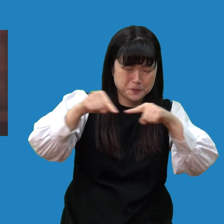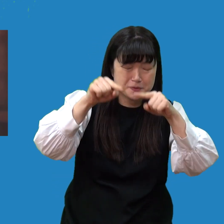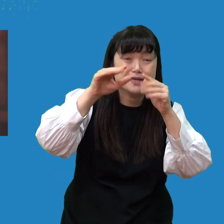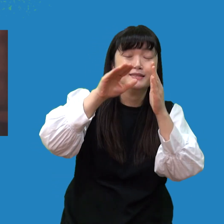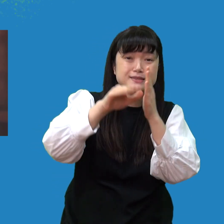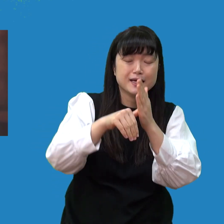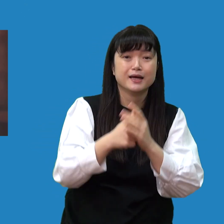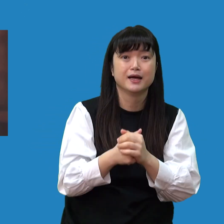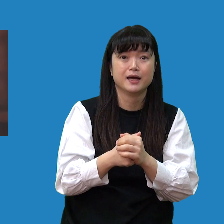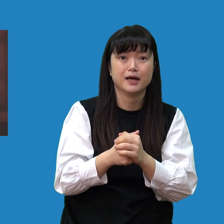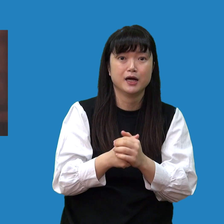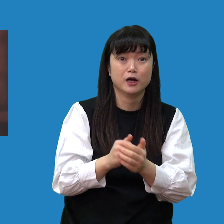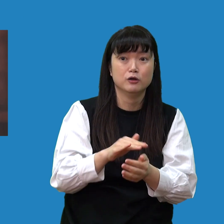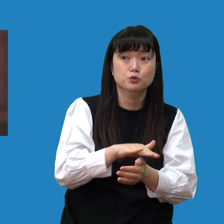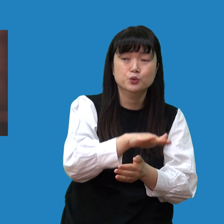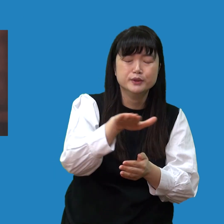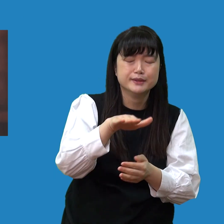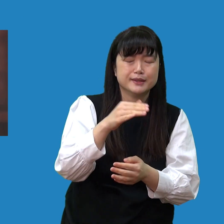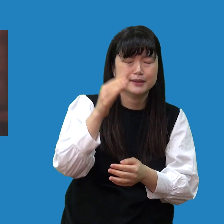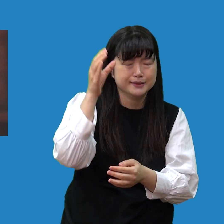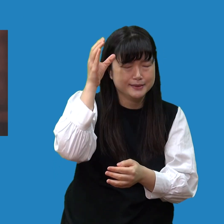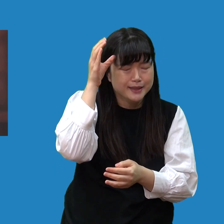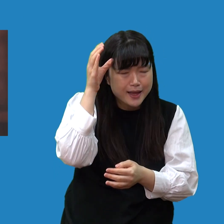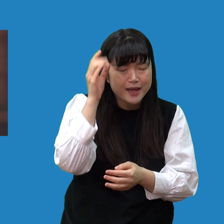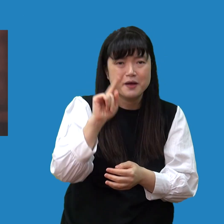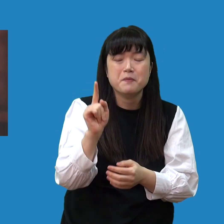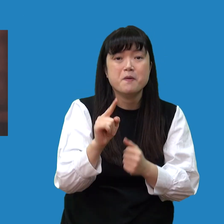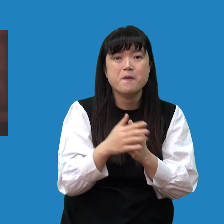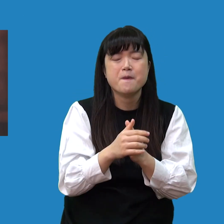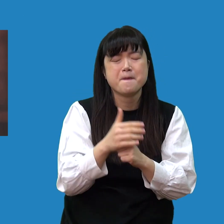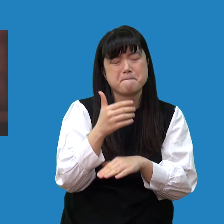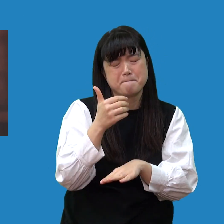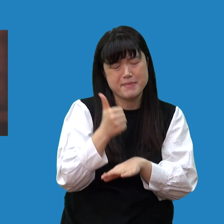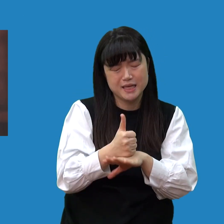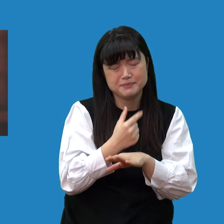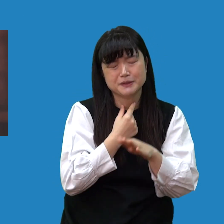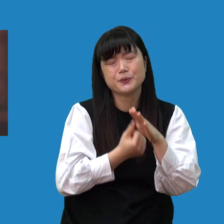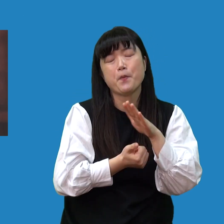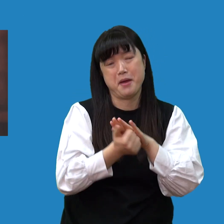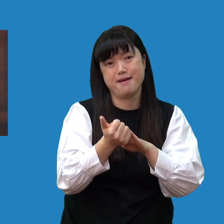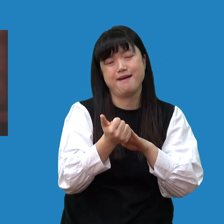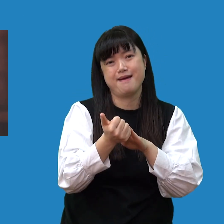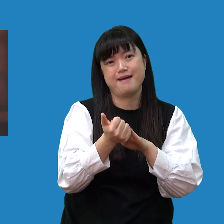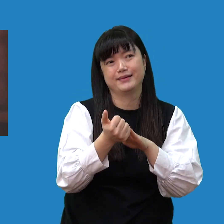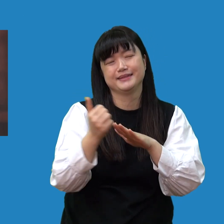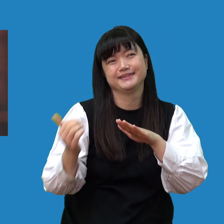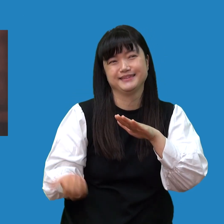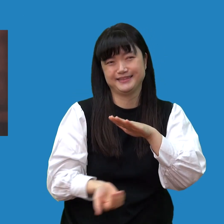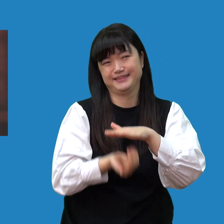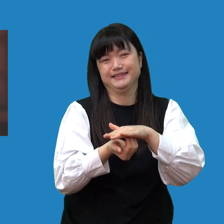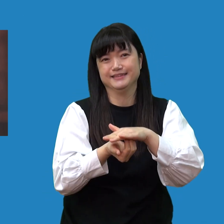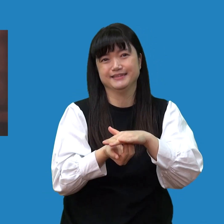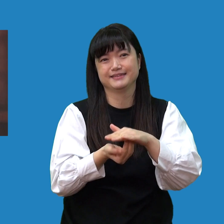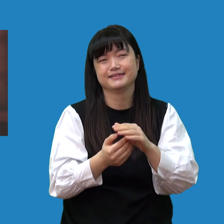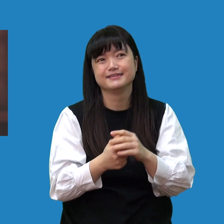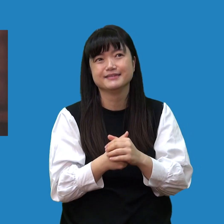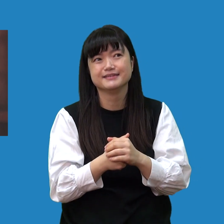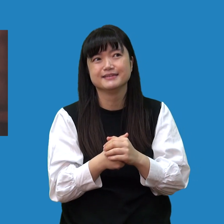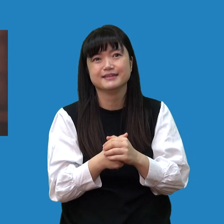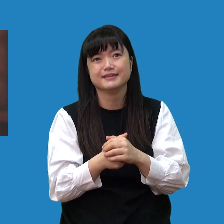때 우리가 기대할 수 있는 마지막 소망의 극치라고 할 수가